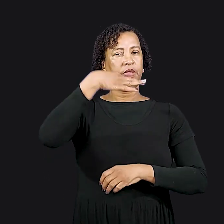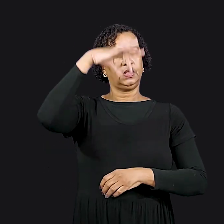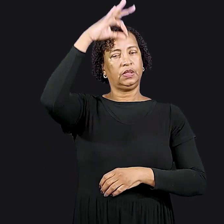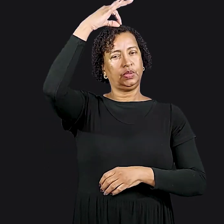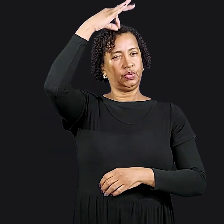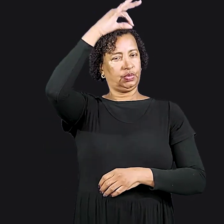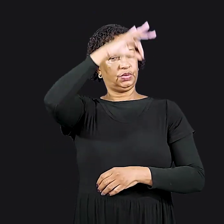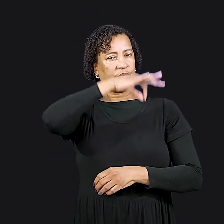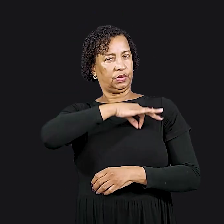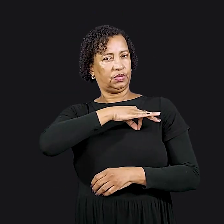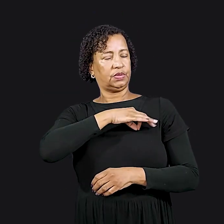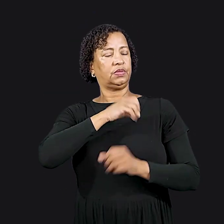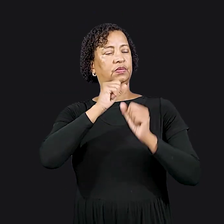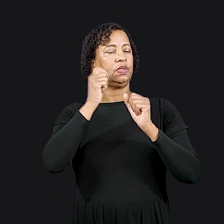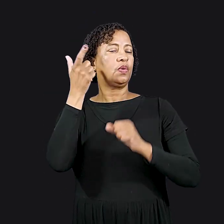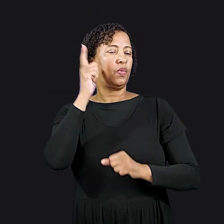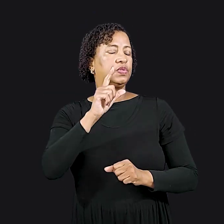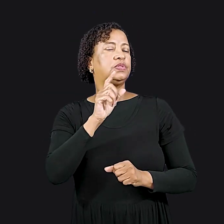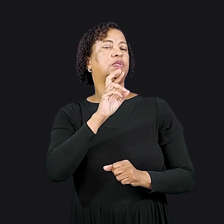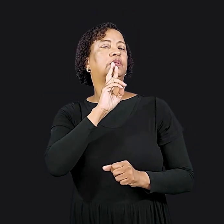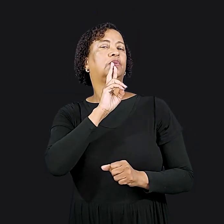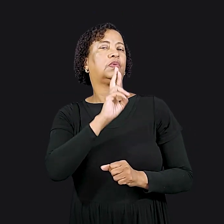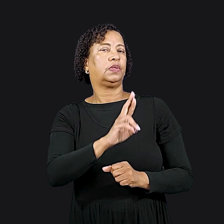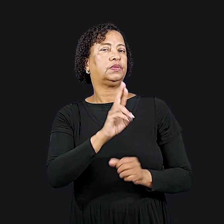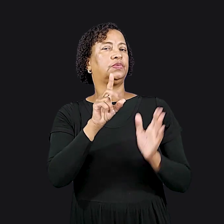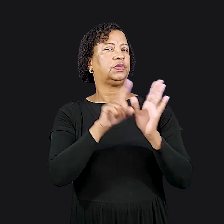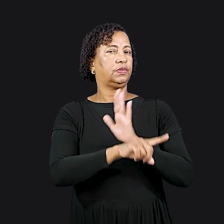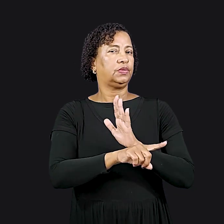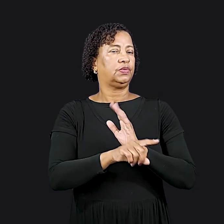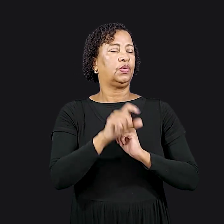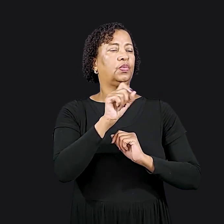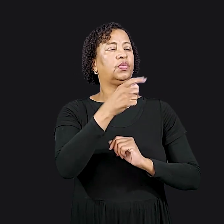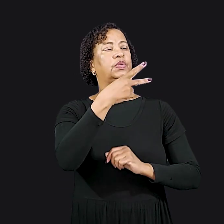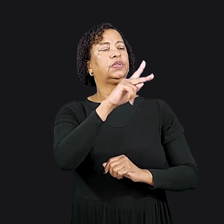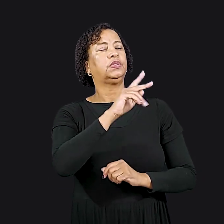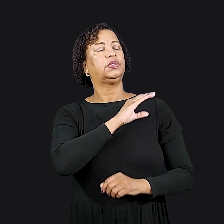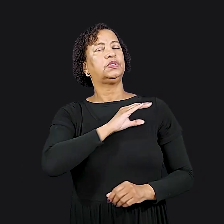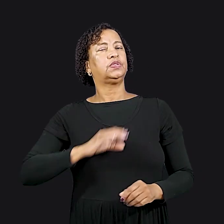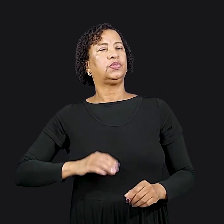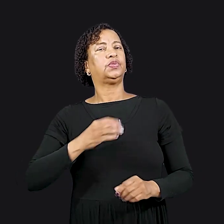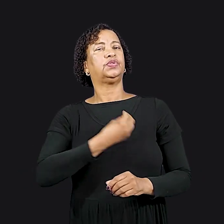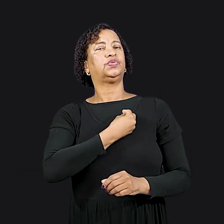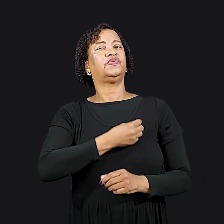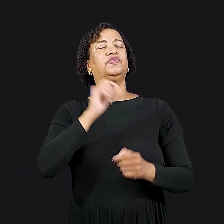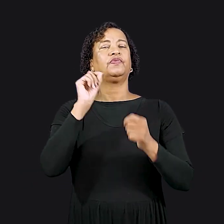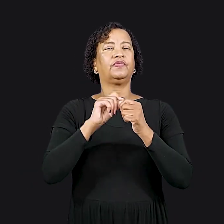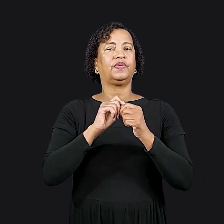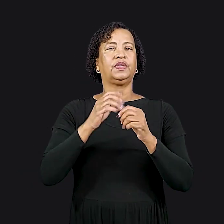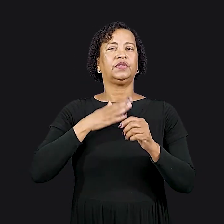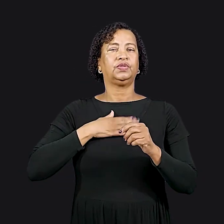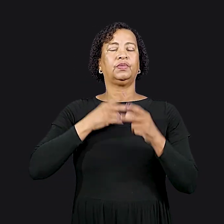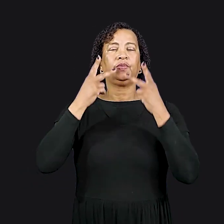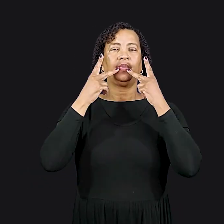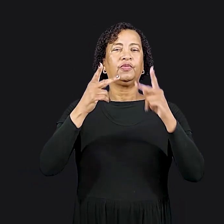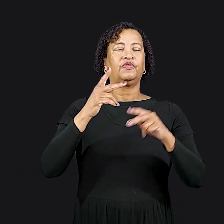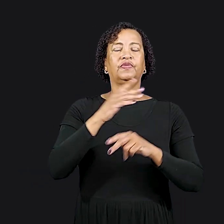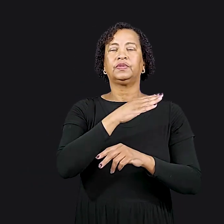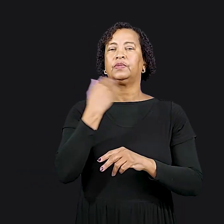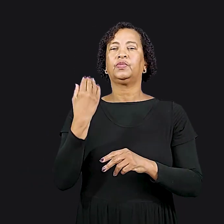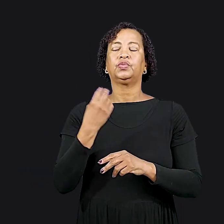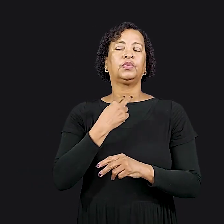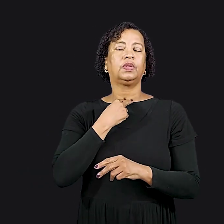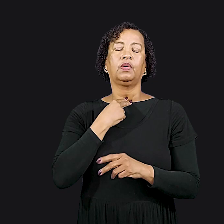ele pôde responder à pergunta: o que o seu Cristo vivo faz que o meu profeta morto não pode fazer,